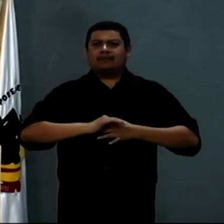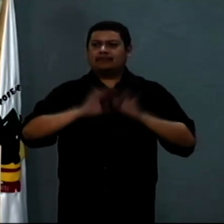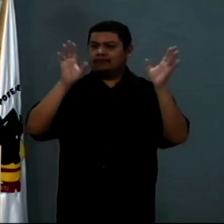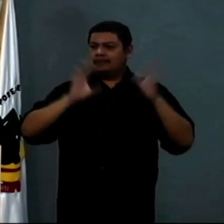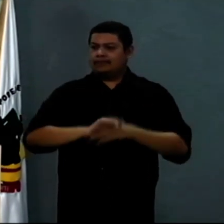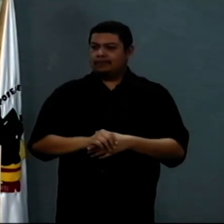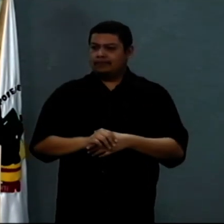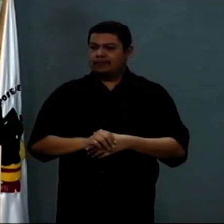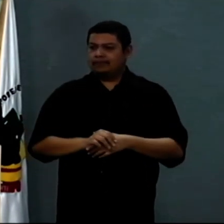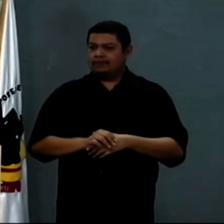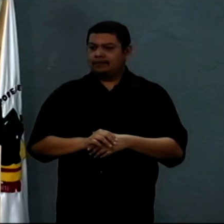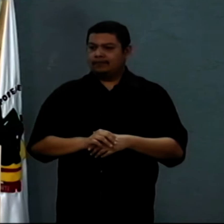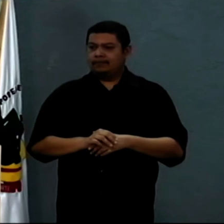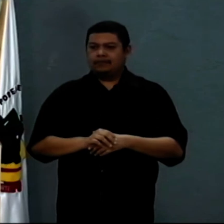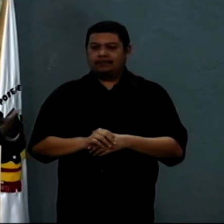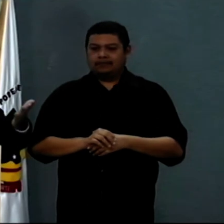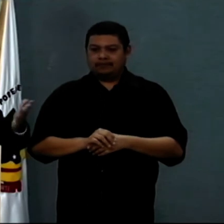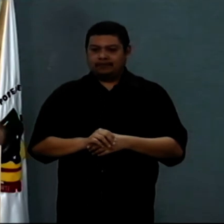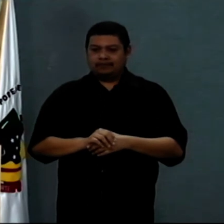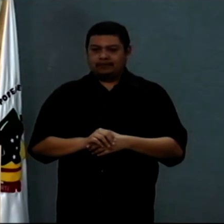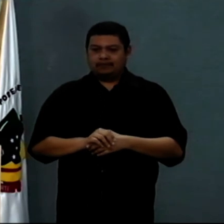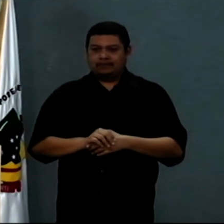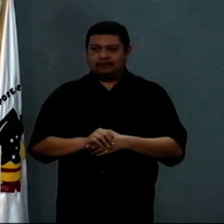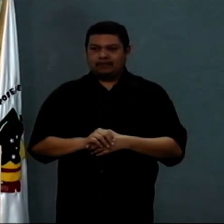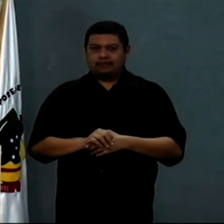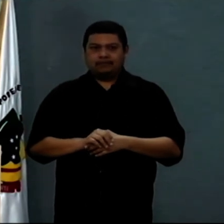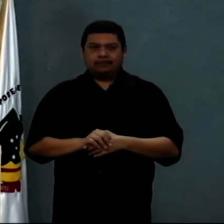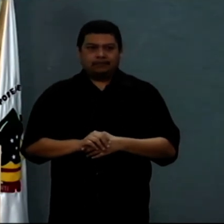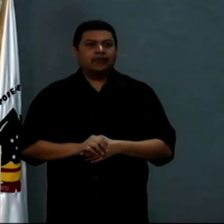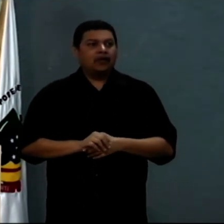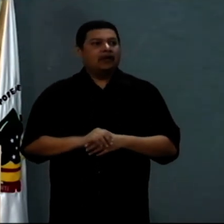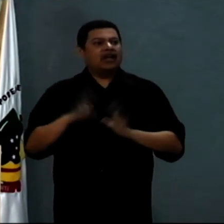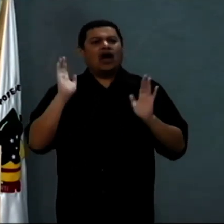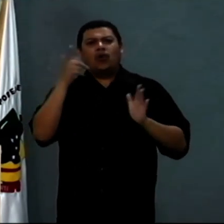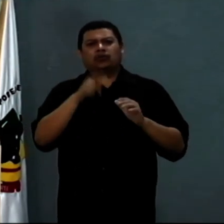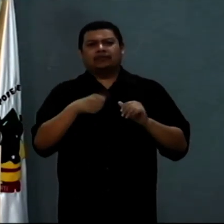uns 10, 15 pontos pela frente. O coitado ficou sem energia para trabalhar.